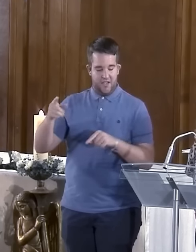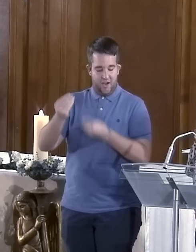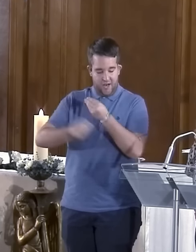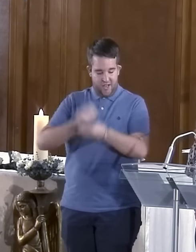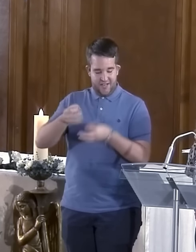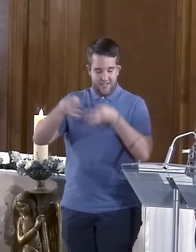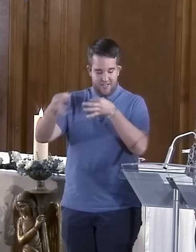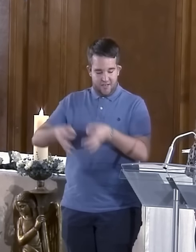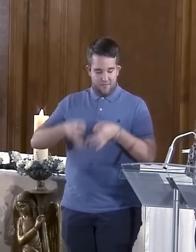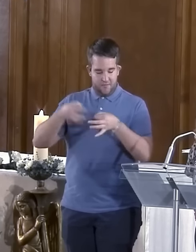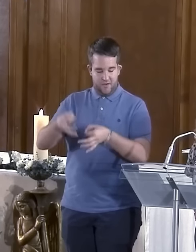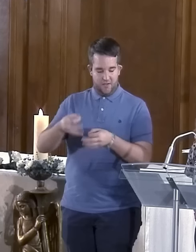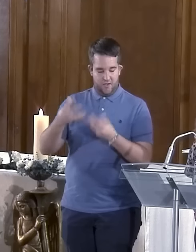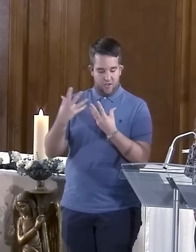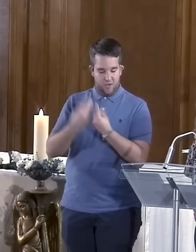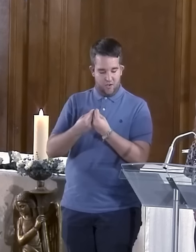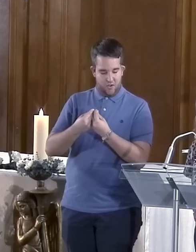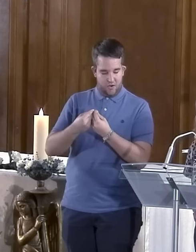lo hagan siempre